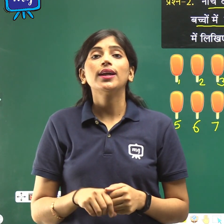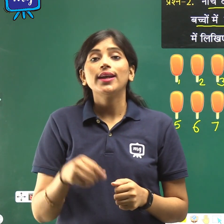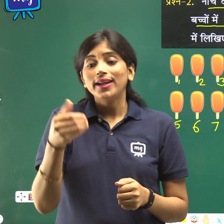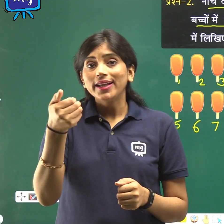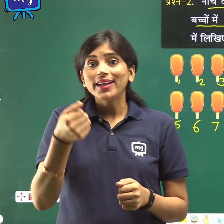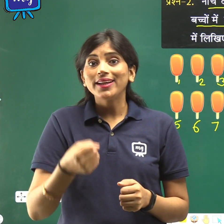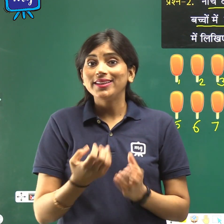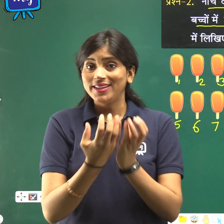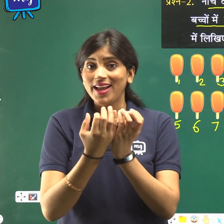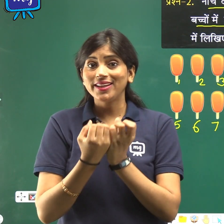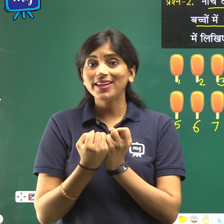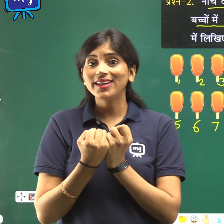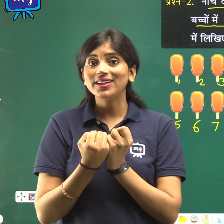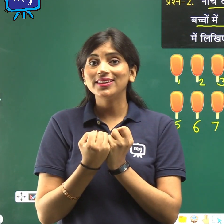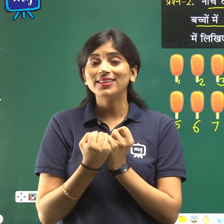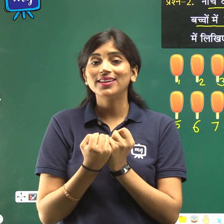कितनी आएगी?